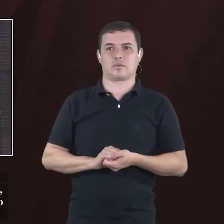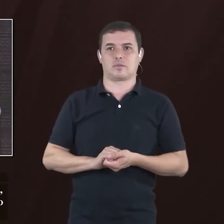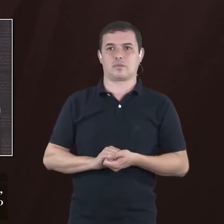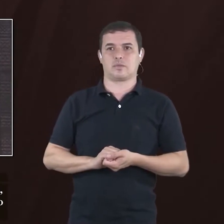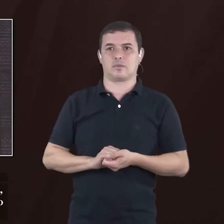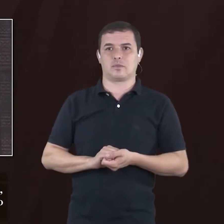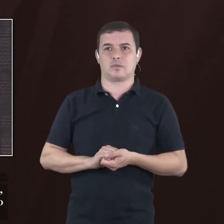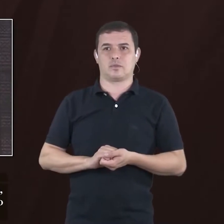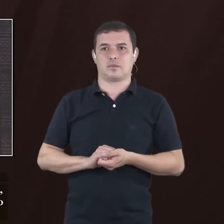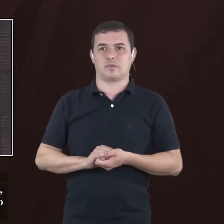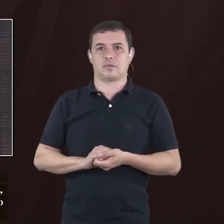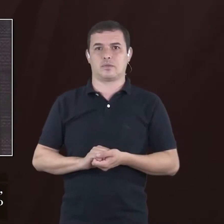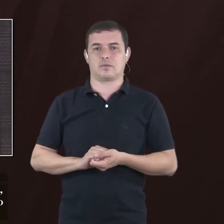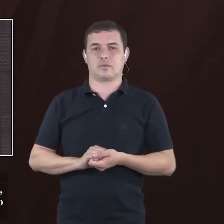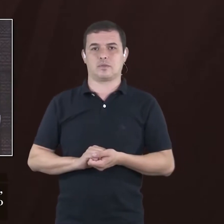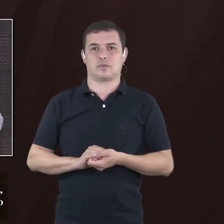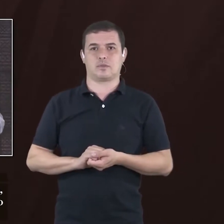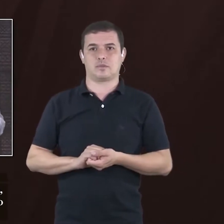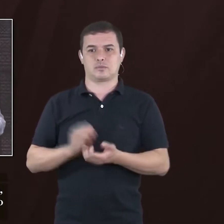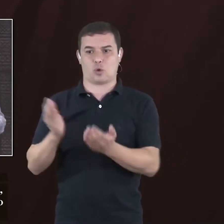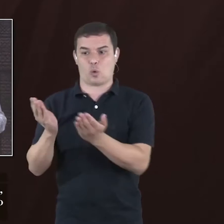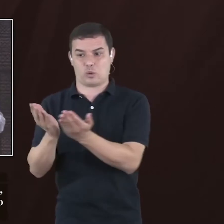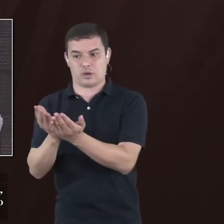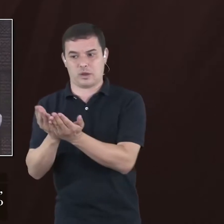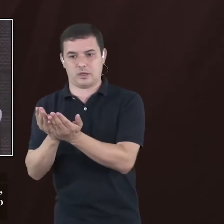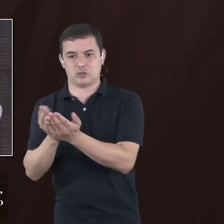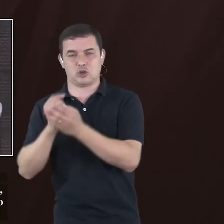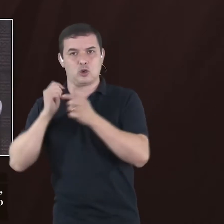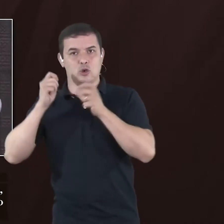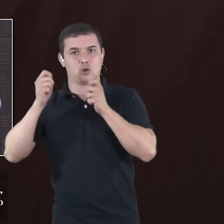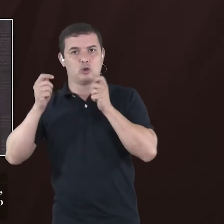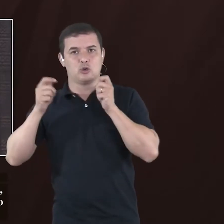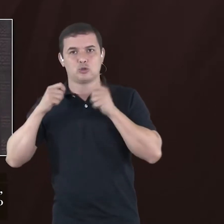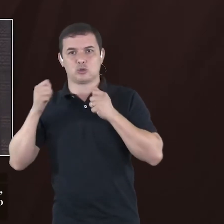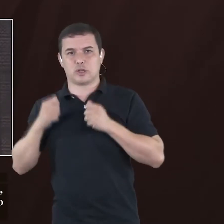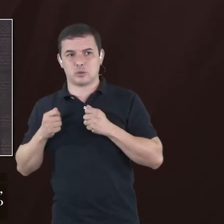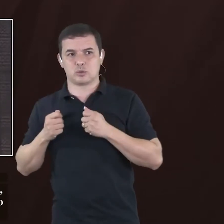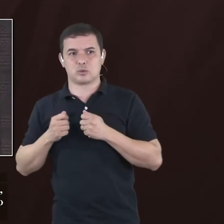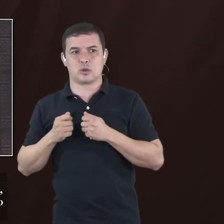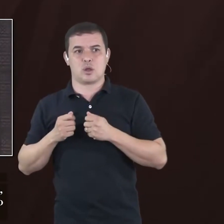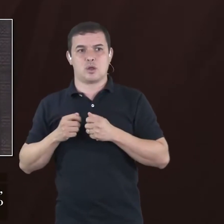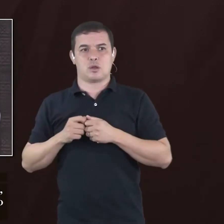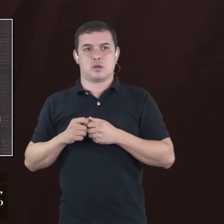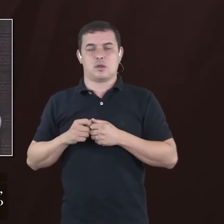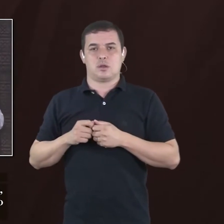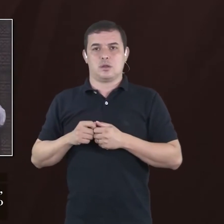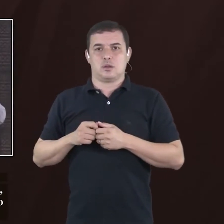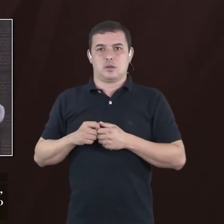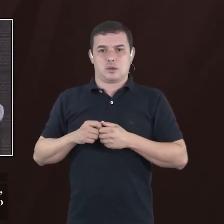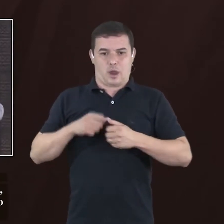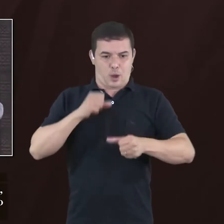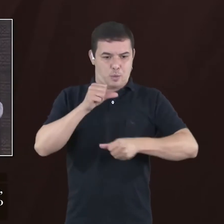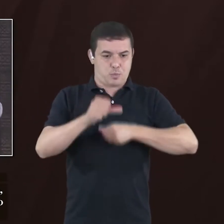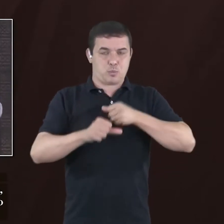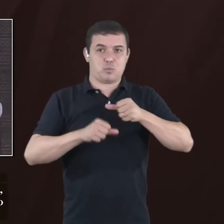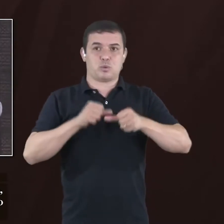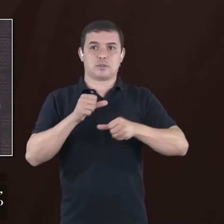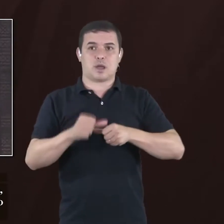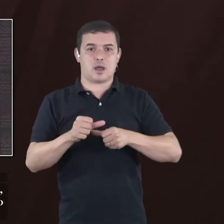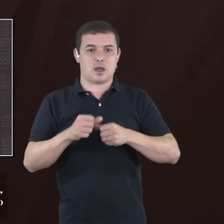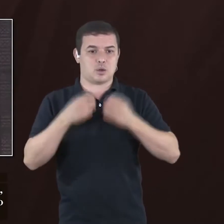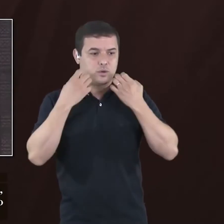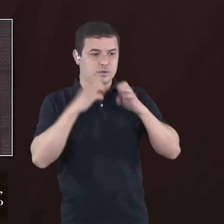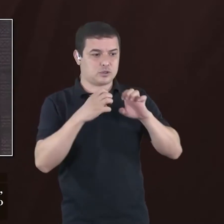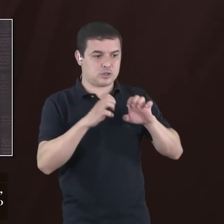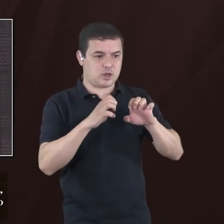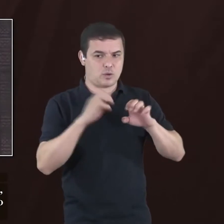puxar a sardinha para o lado deles, eles querem o favor de vocês para o lado deles. Por isso que eles estão